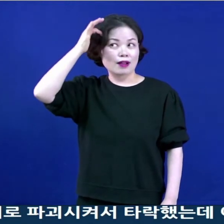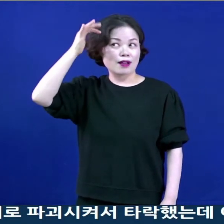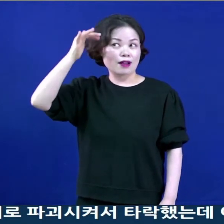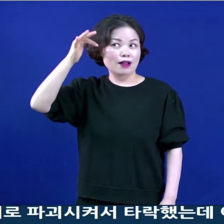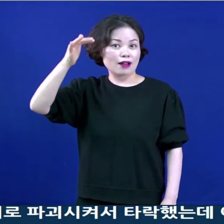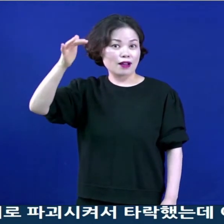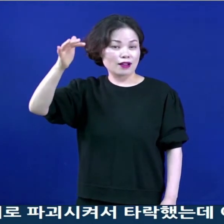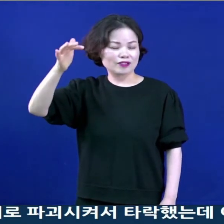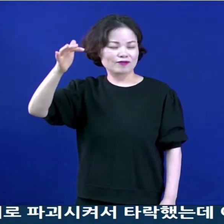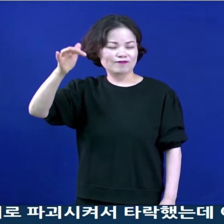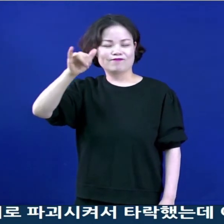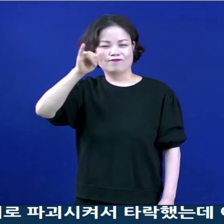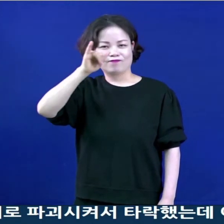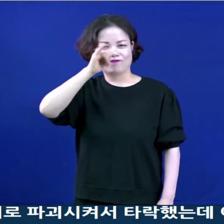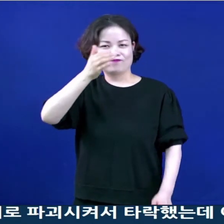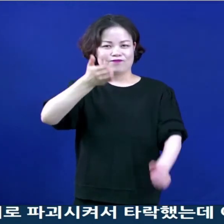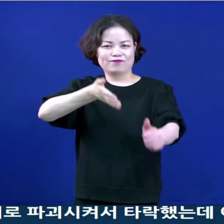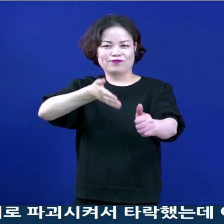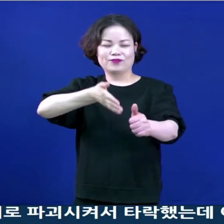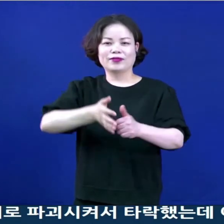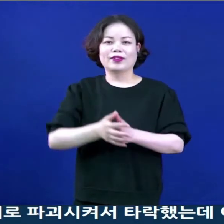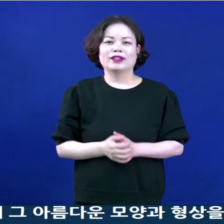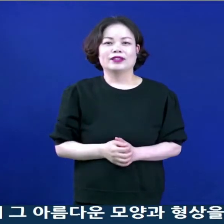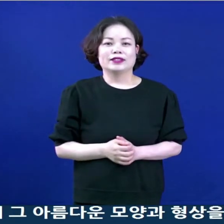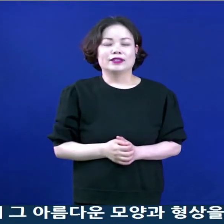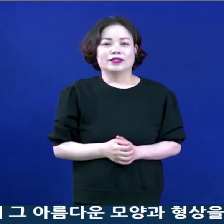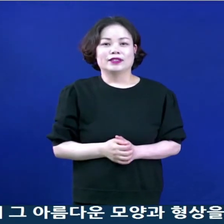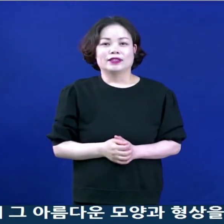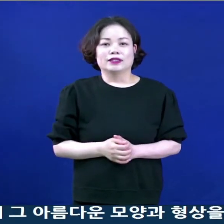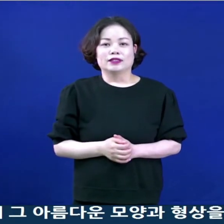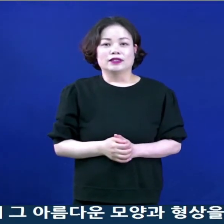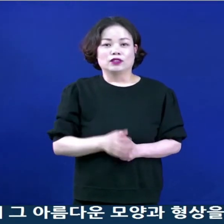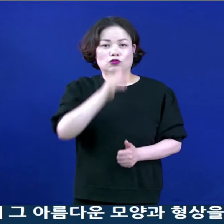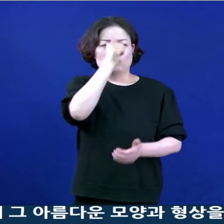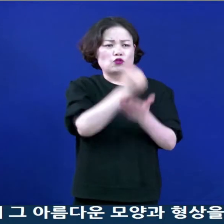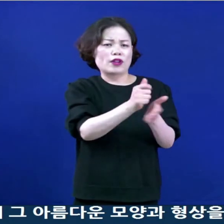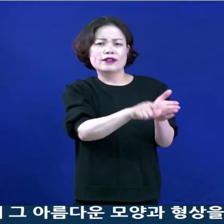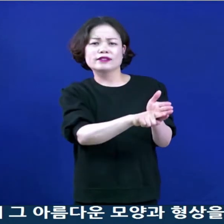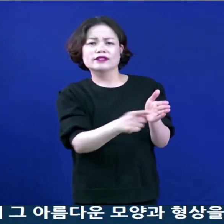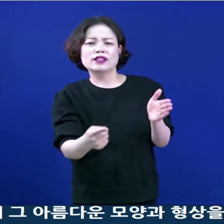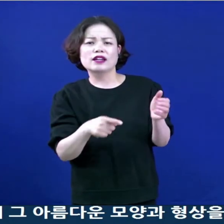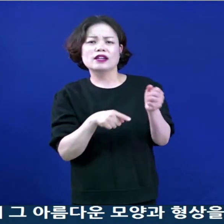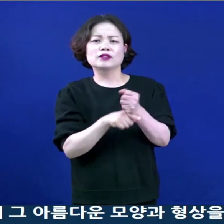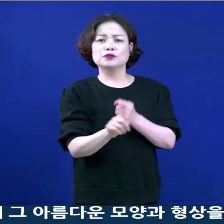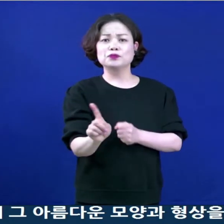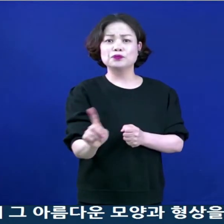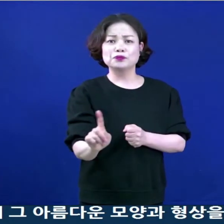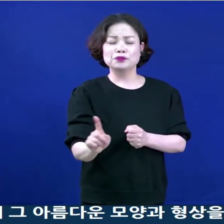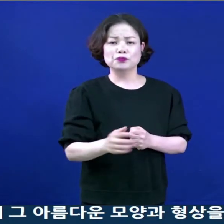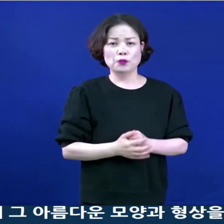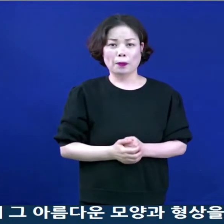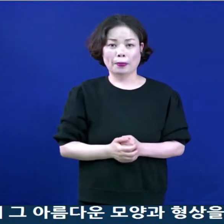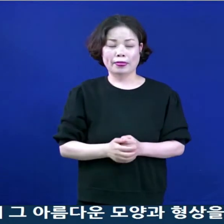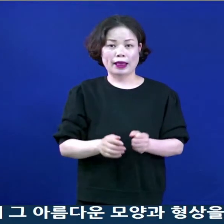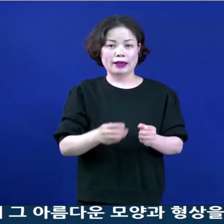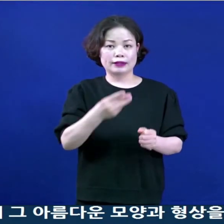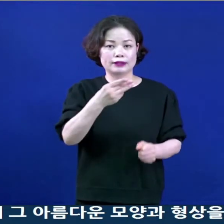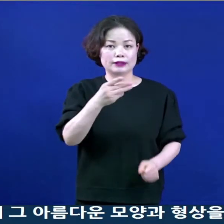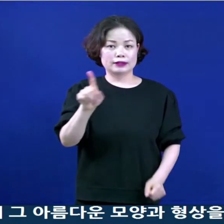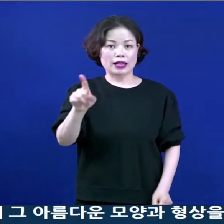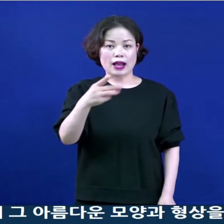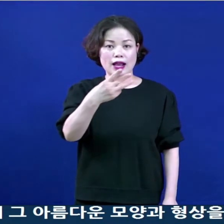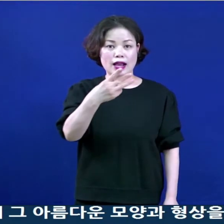사모할 수 있기를 바랍니다. 자, 그러니까 타락이라는 것을 어떻게 정리하냐면, 타락은,